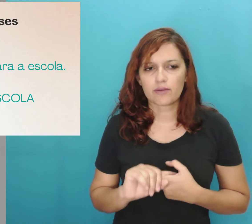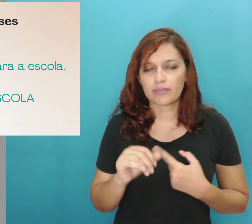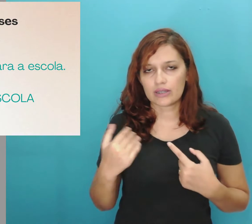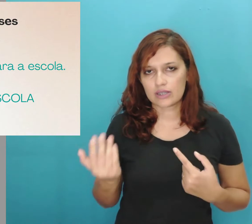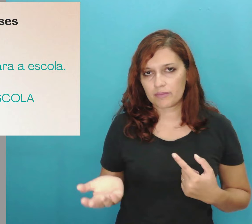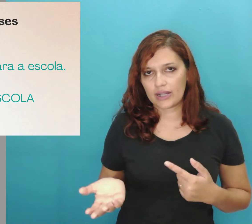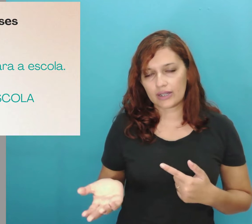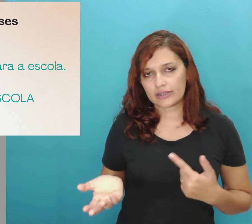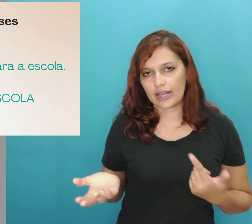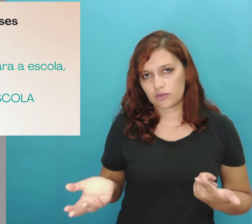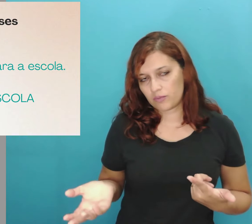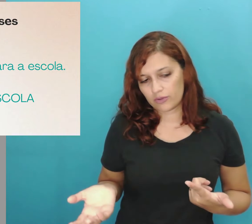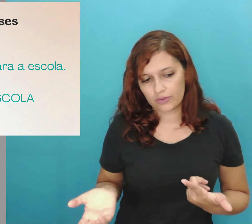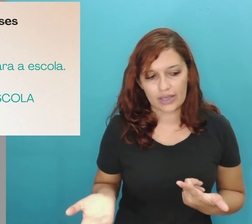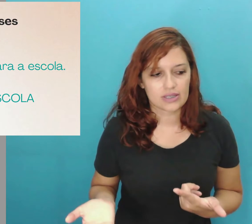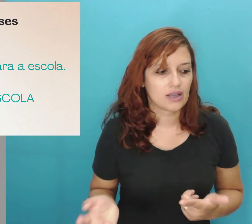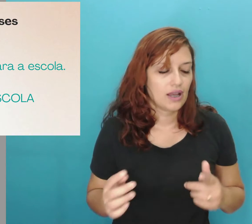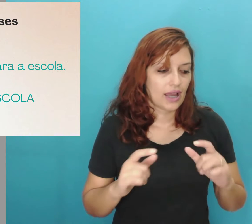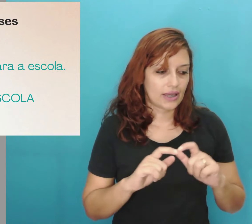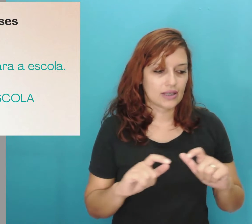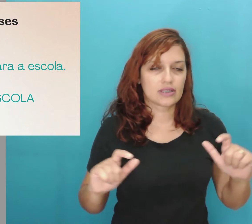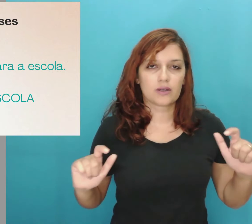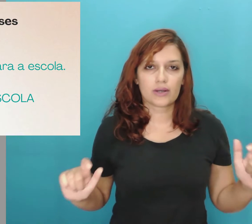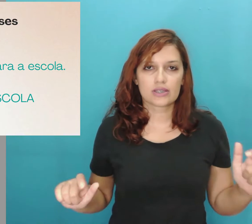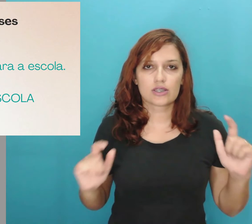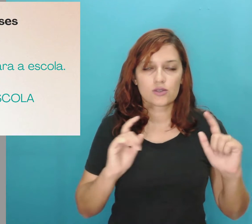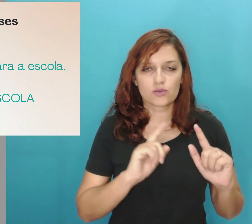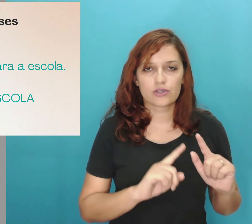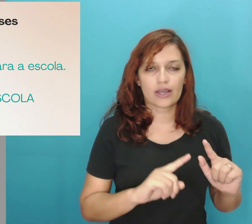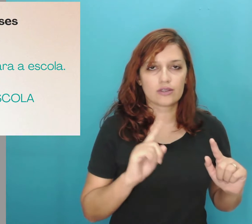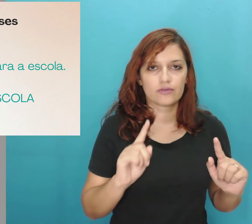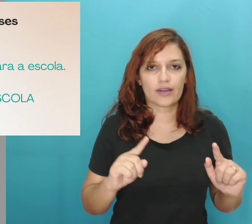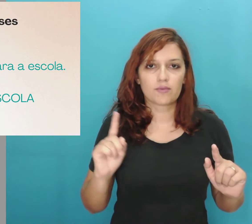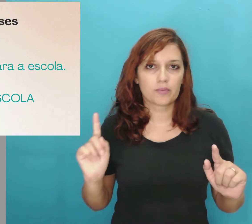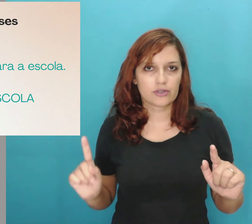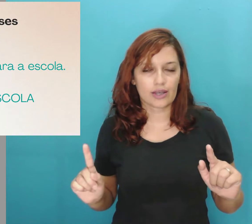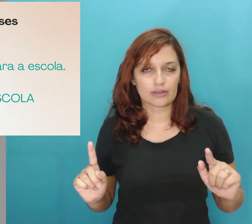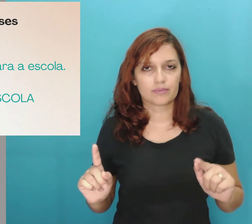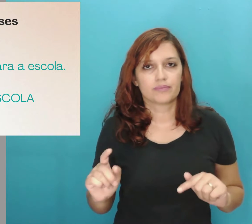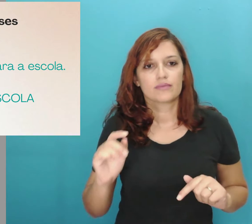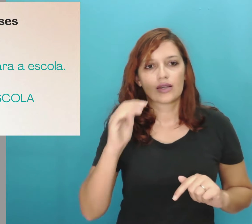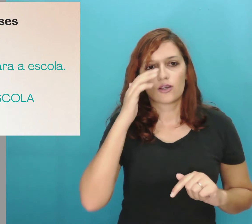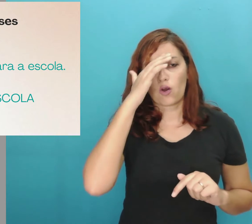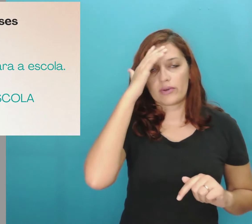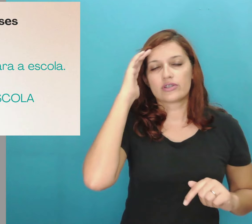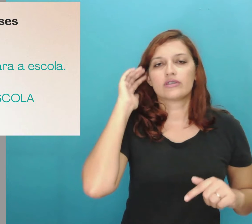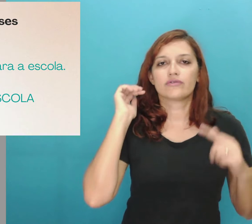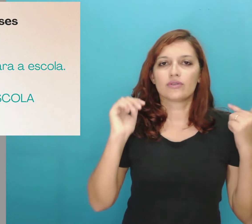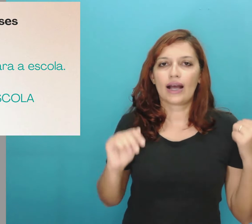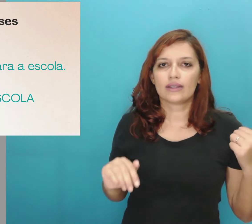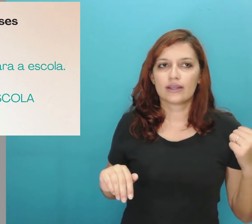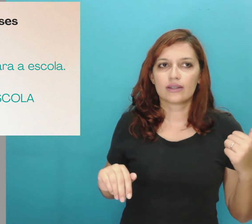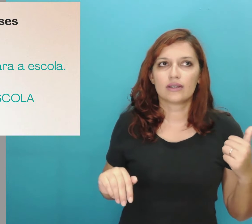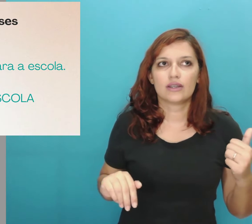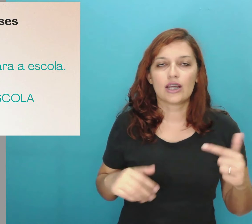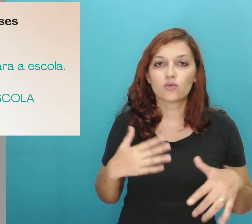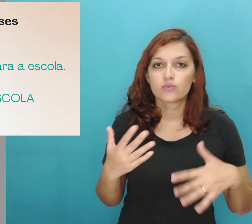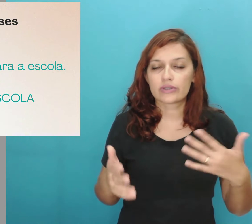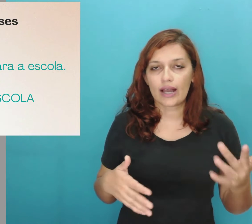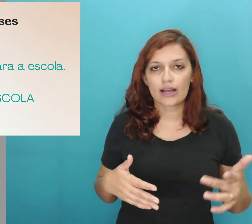bem semelhante à língua portuguesa, é na sequência sujeito, verbo, objeto. Como a gente viu lá, né? Em alguns